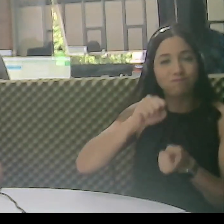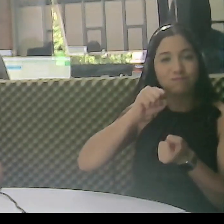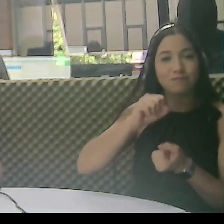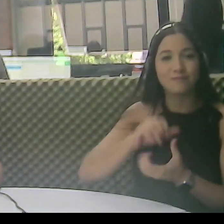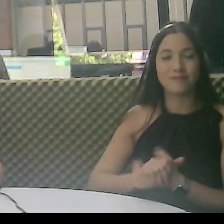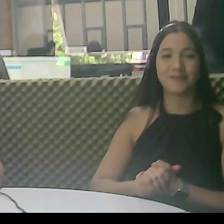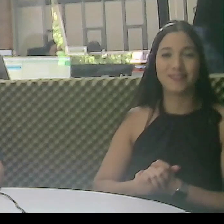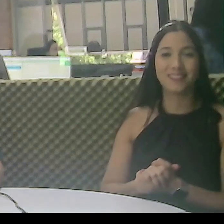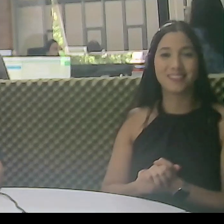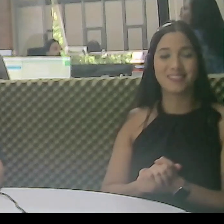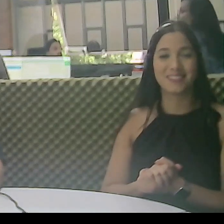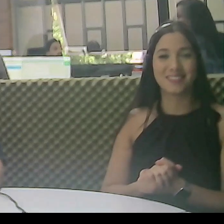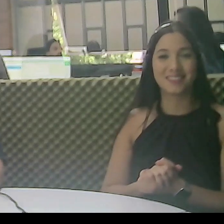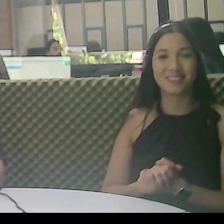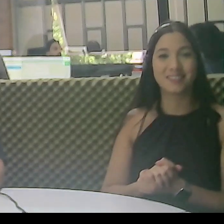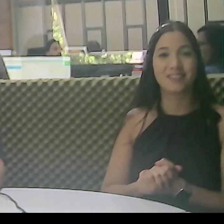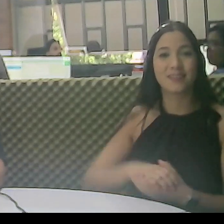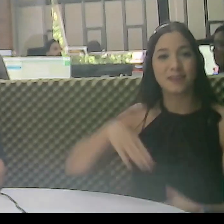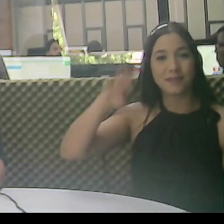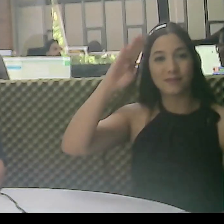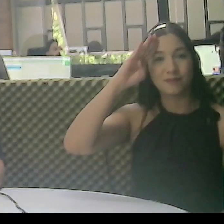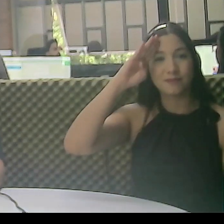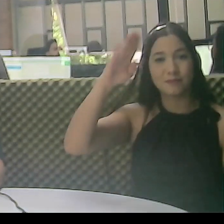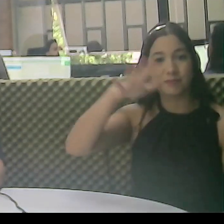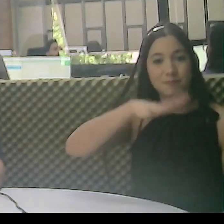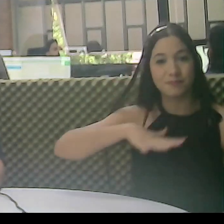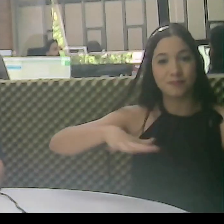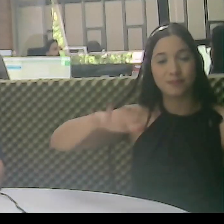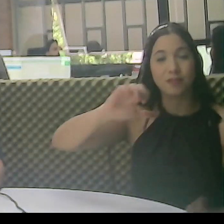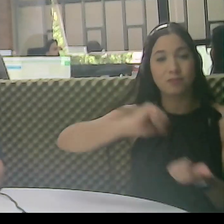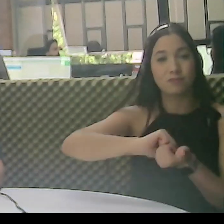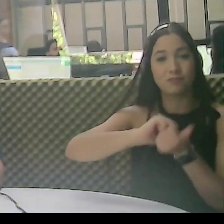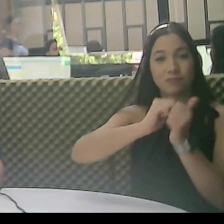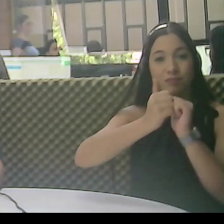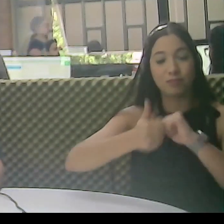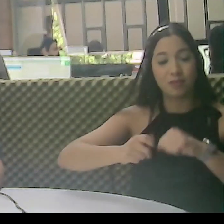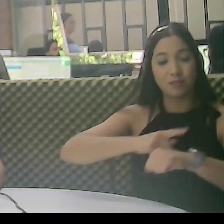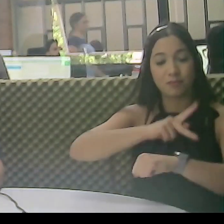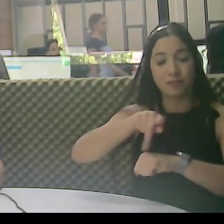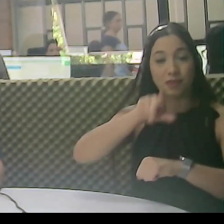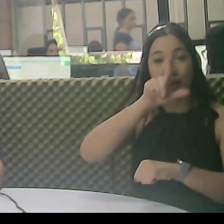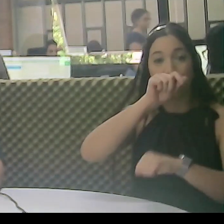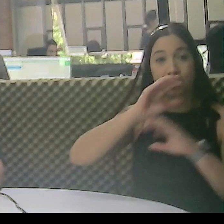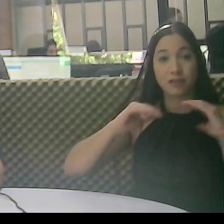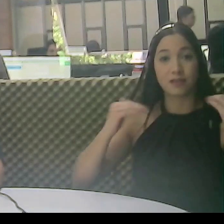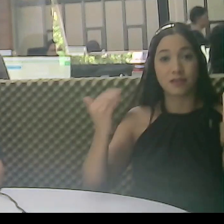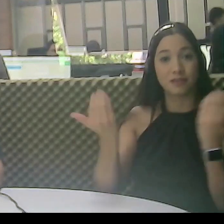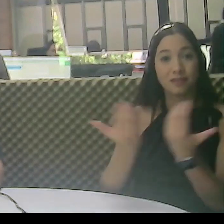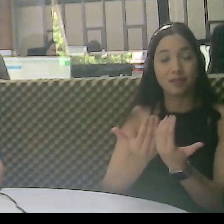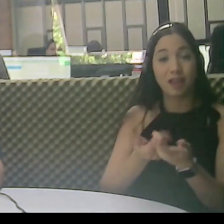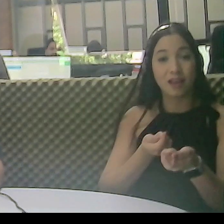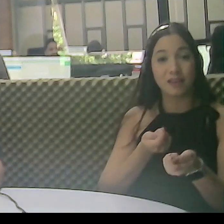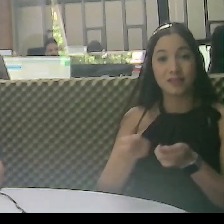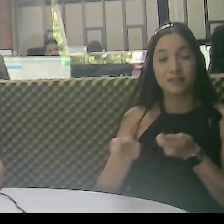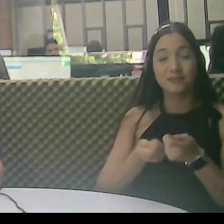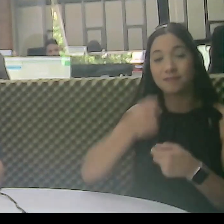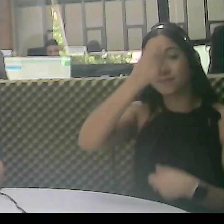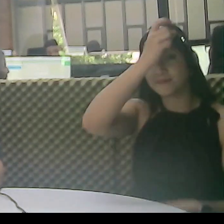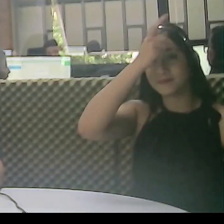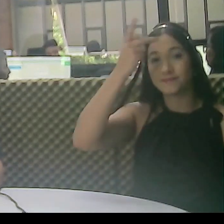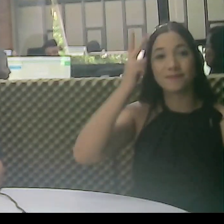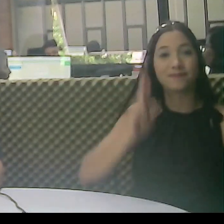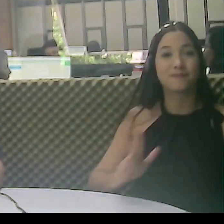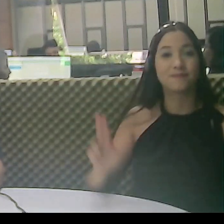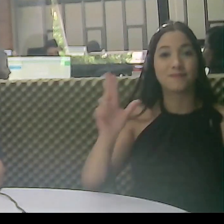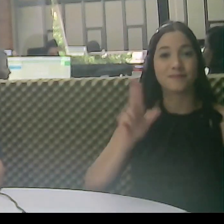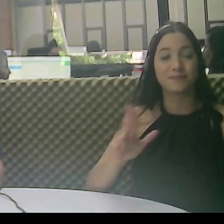isso. Um dos principais espaços esportivos do país, a Arena Sabiazinho, administrada pela Prefeitura de